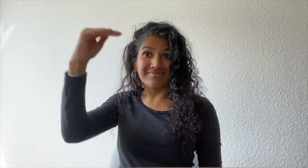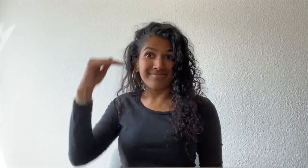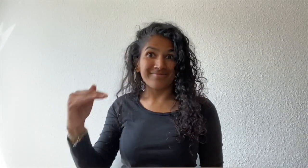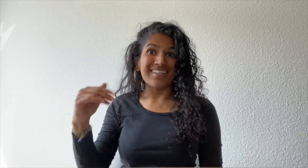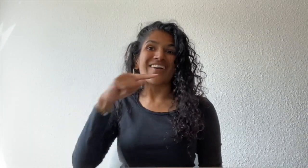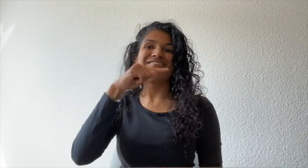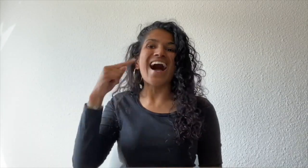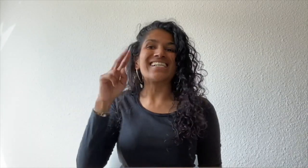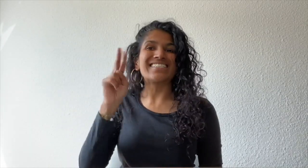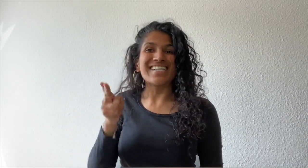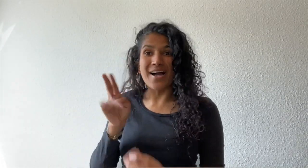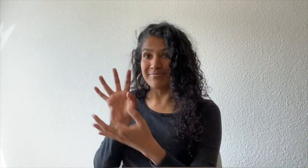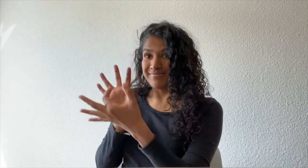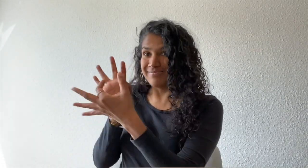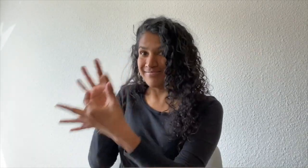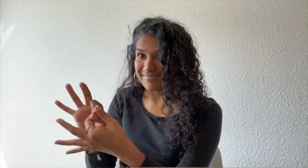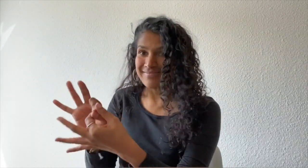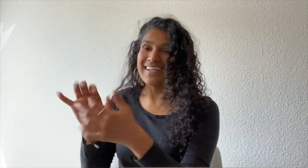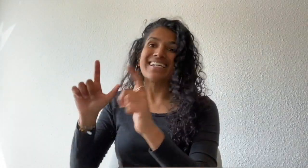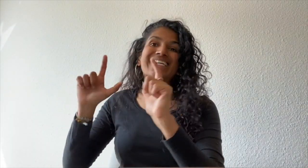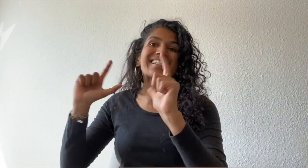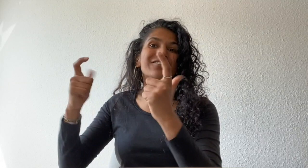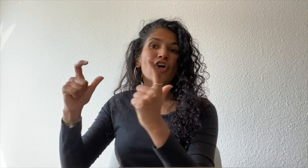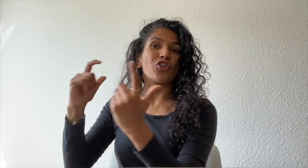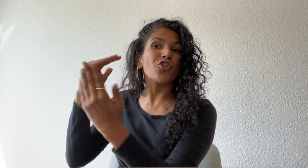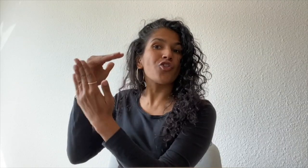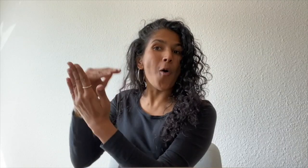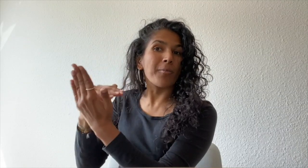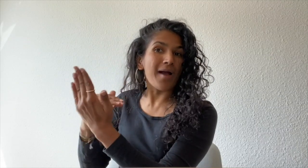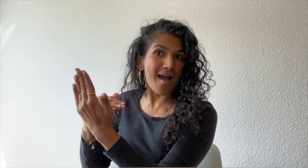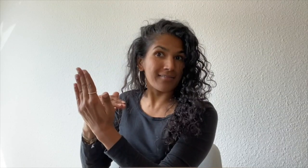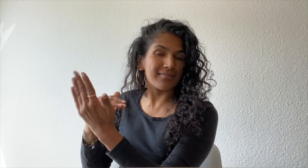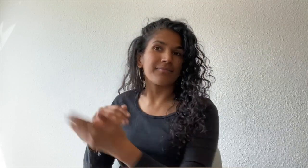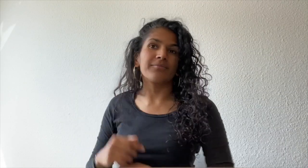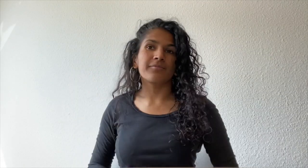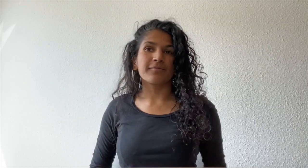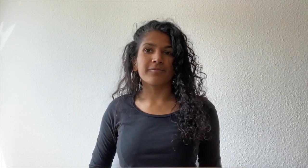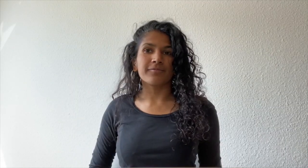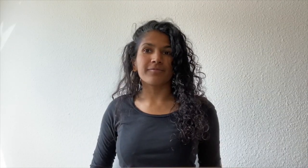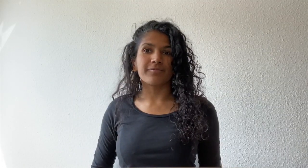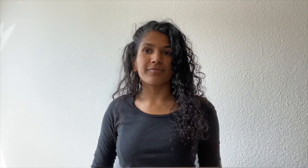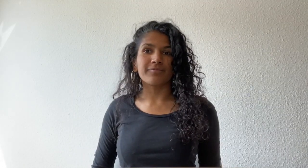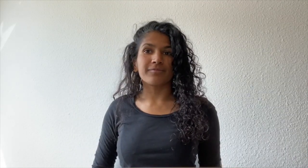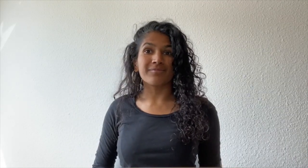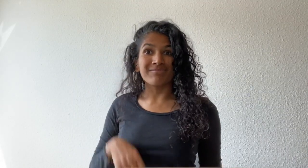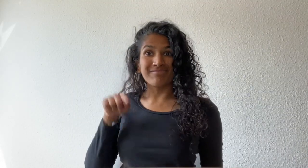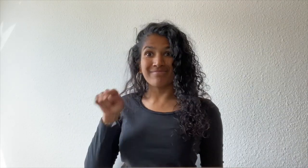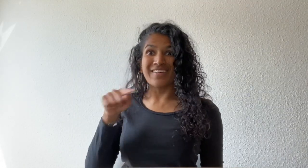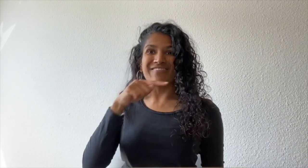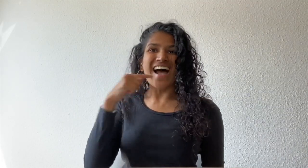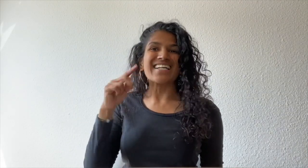Nachkolonialismus, Weißsein als gesellschaftliche Norm und als Privileg.